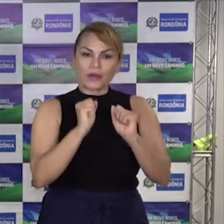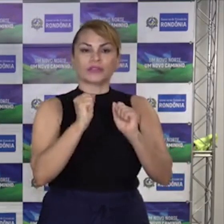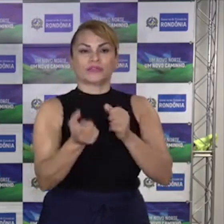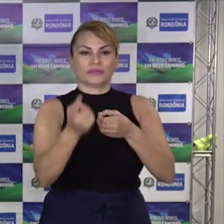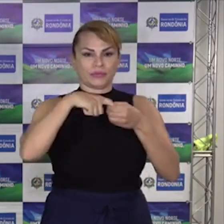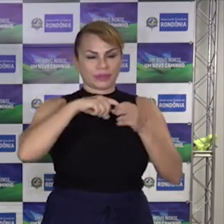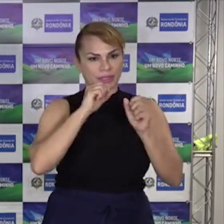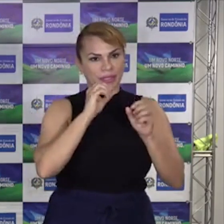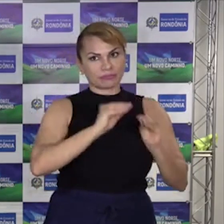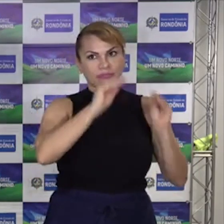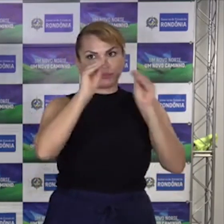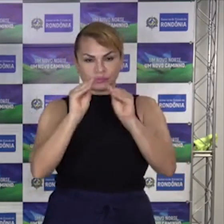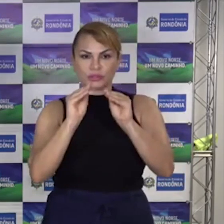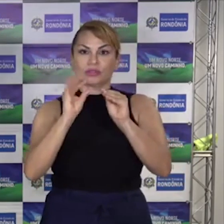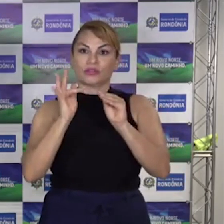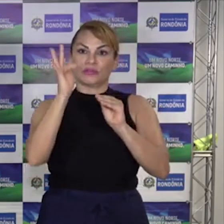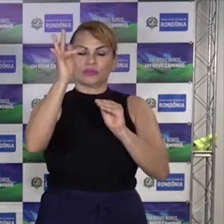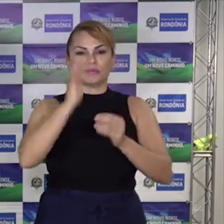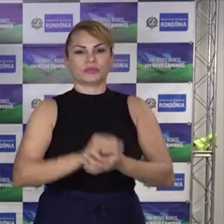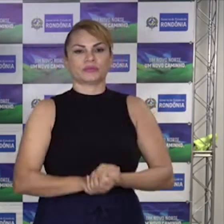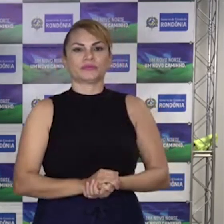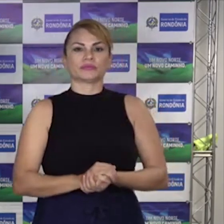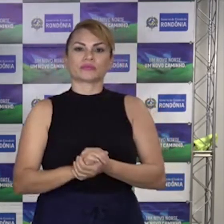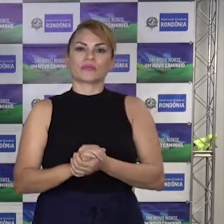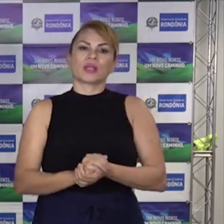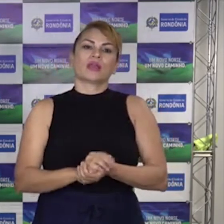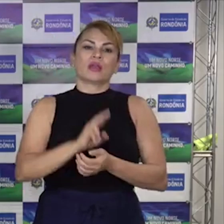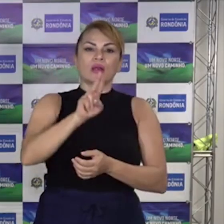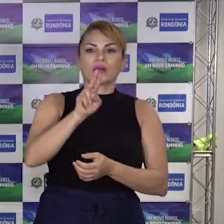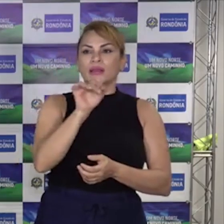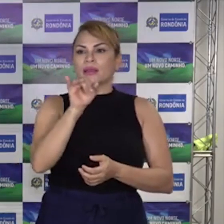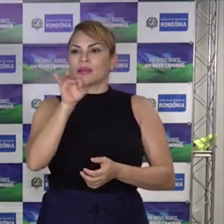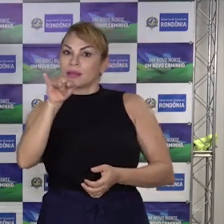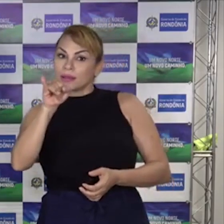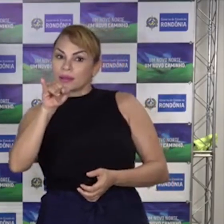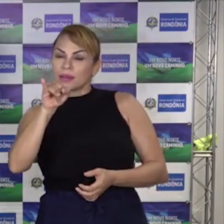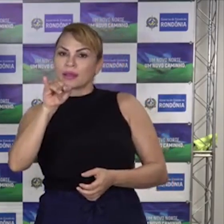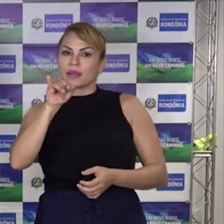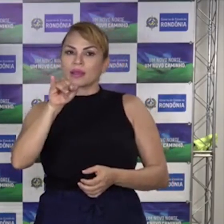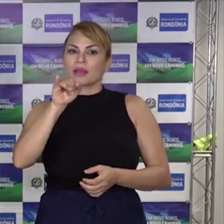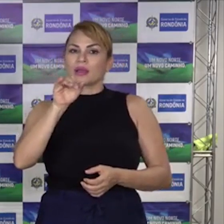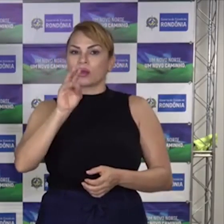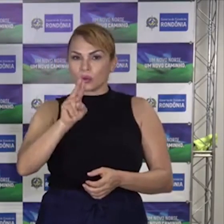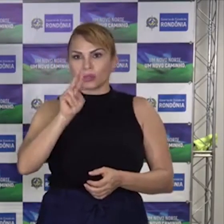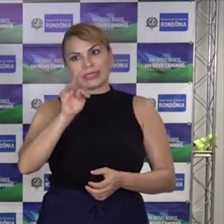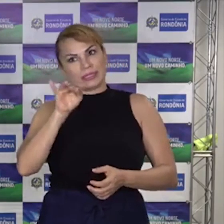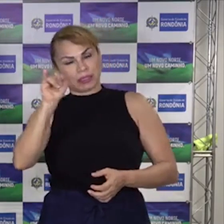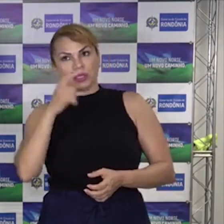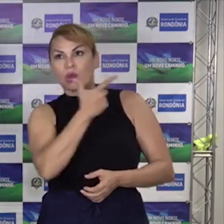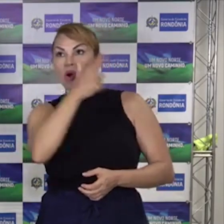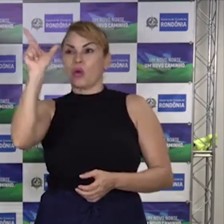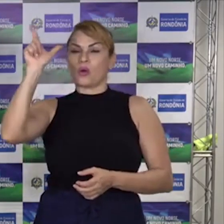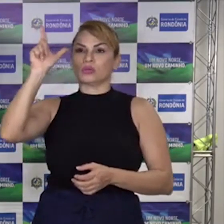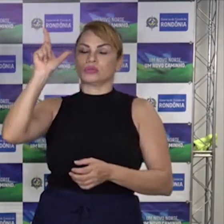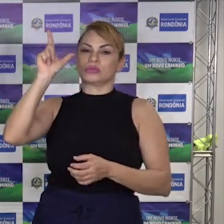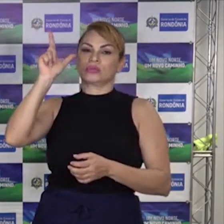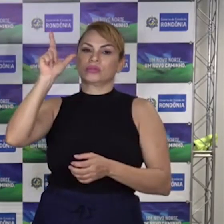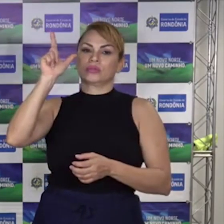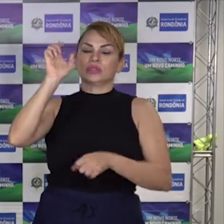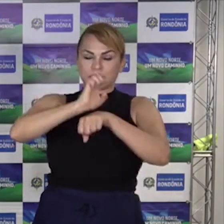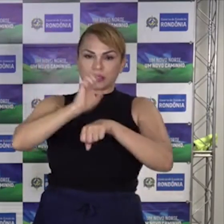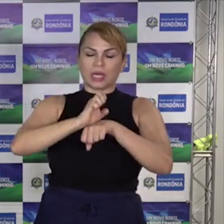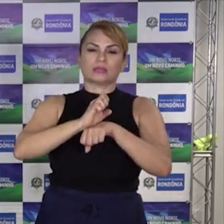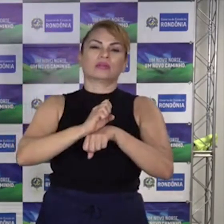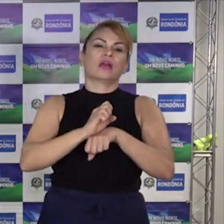fé em Deus eles podem retornar a fazer no futuro os transportes aéreos de UTI também UTI aérea para outros